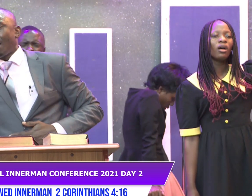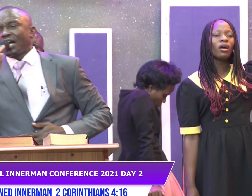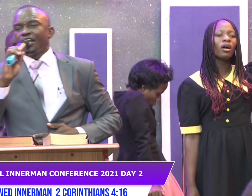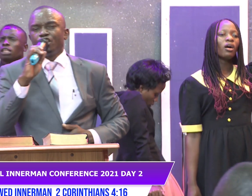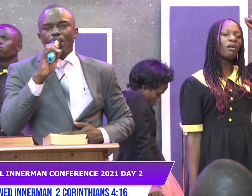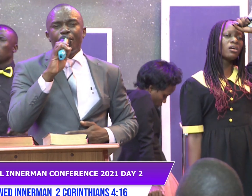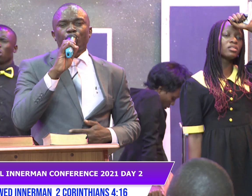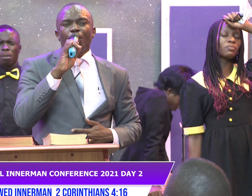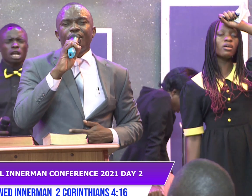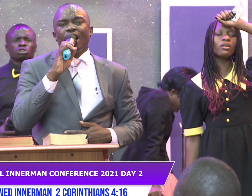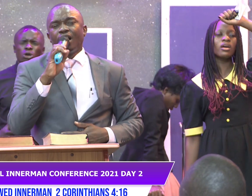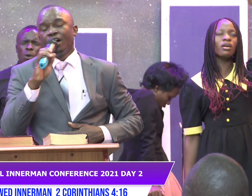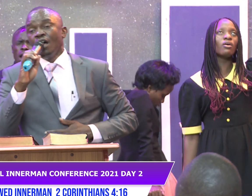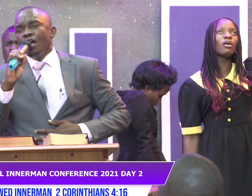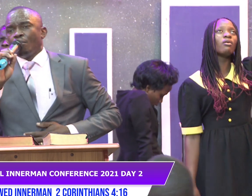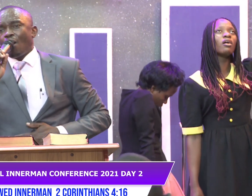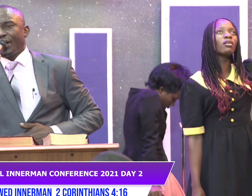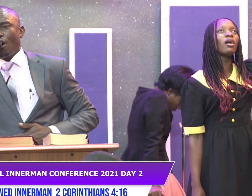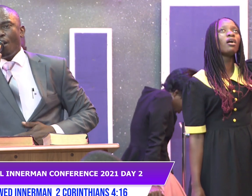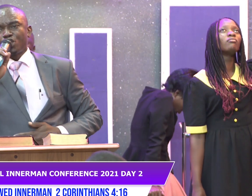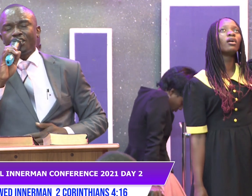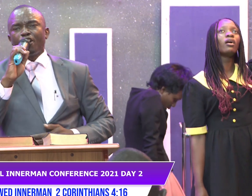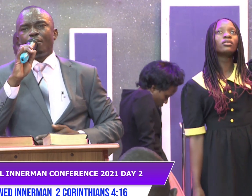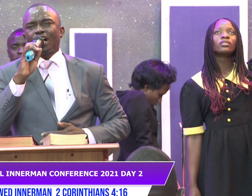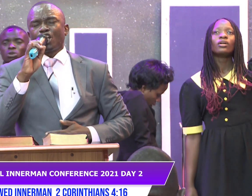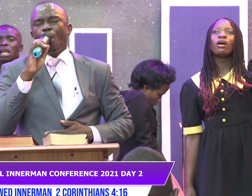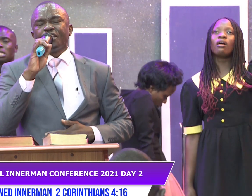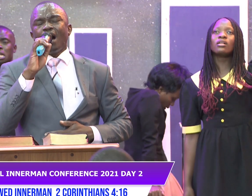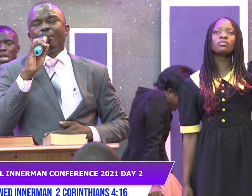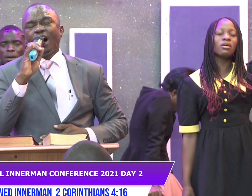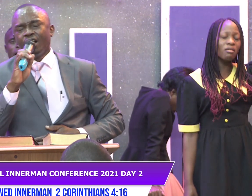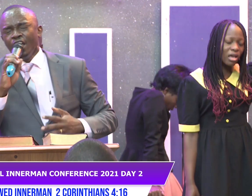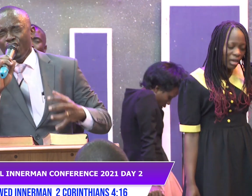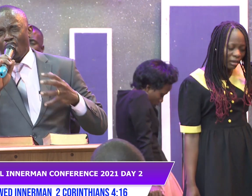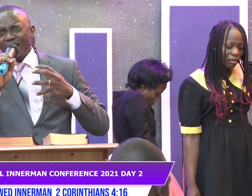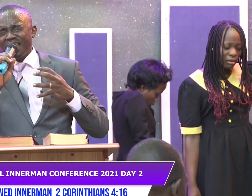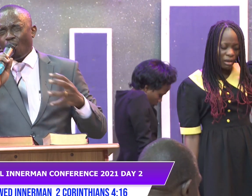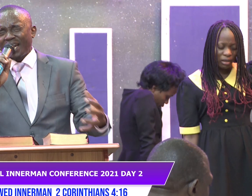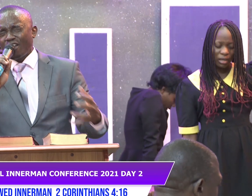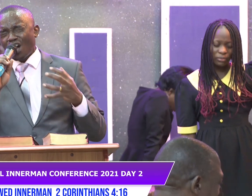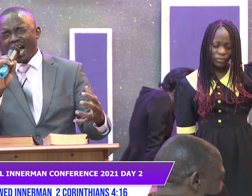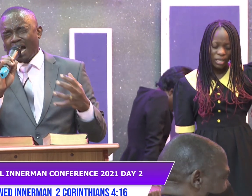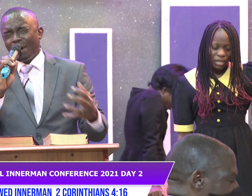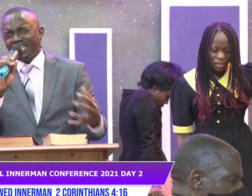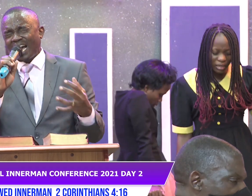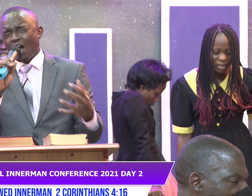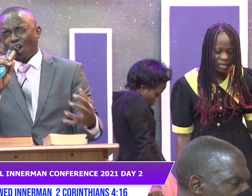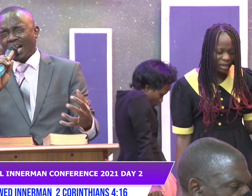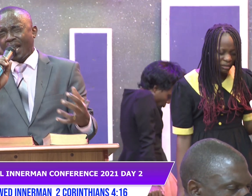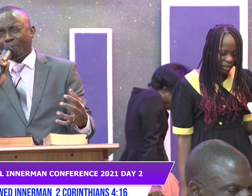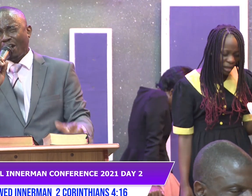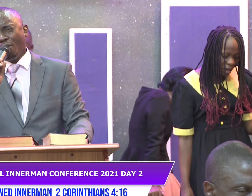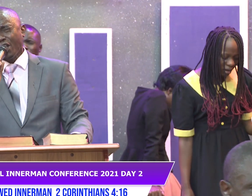kabaka bakabaka ayinza ebintu byonna bwe wabeerawo omusajja n'omukazi gw'oyamba yoyeyewa nayo ng'agamba